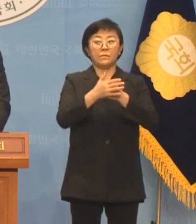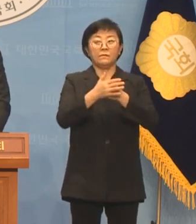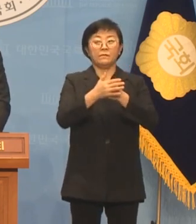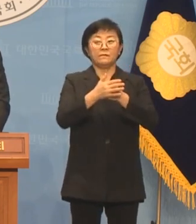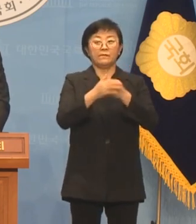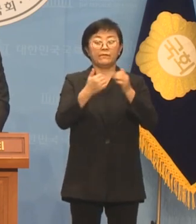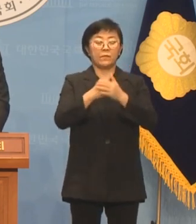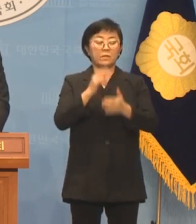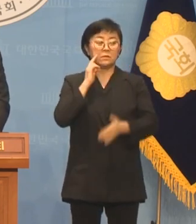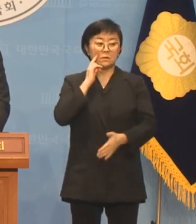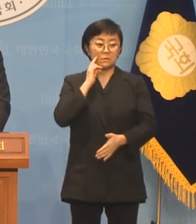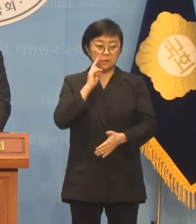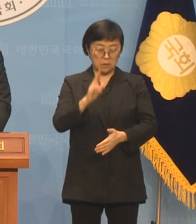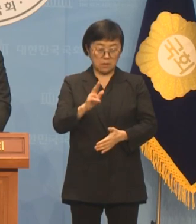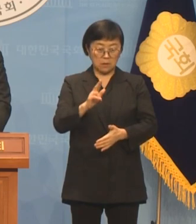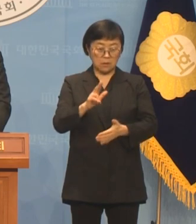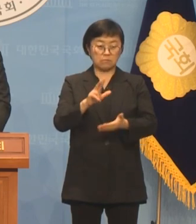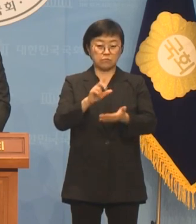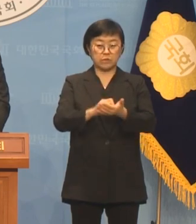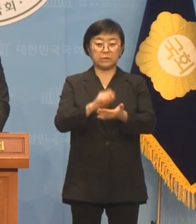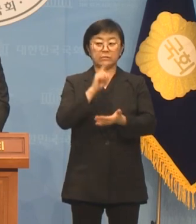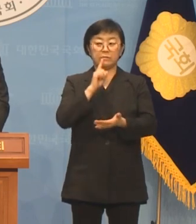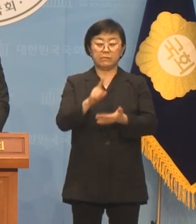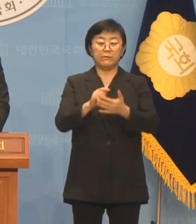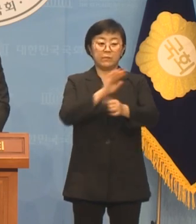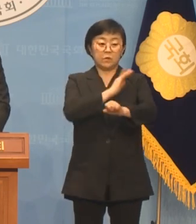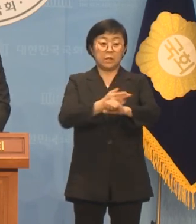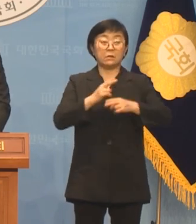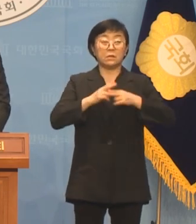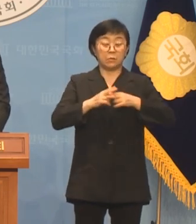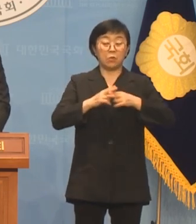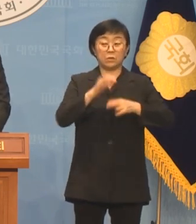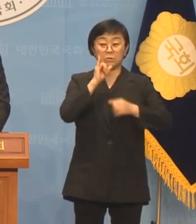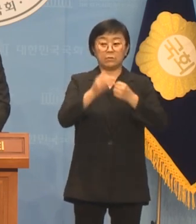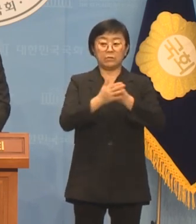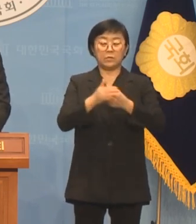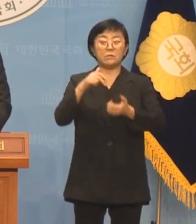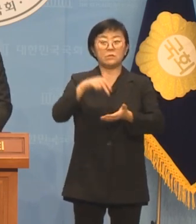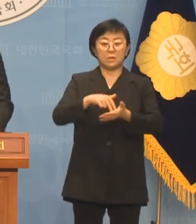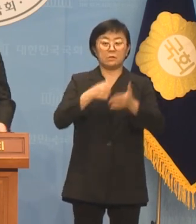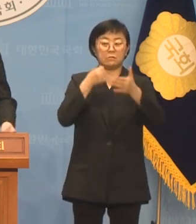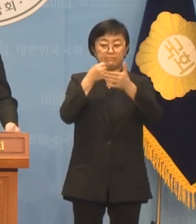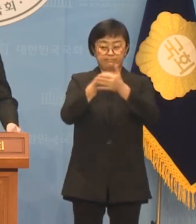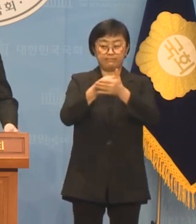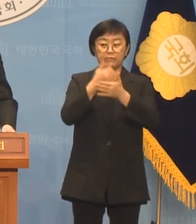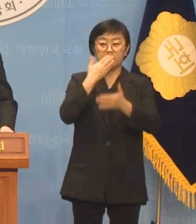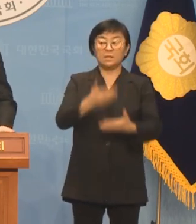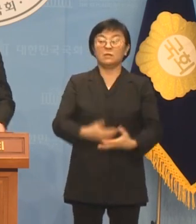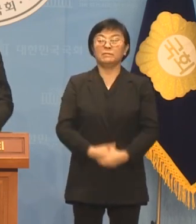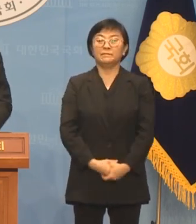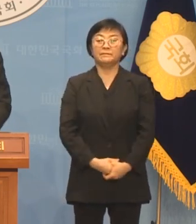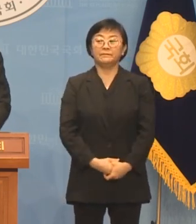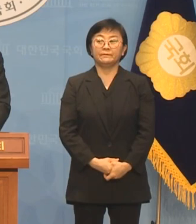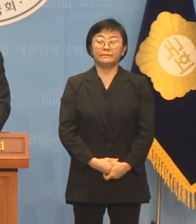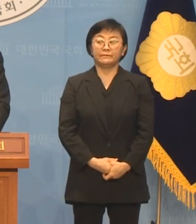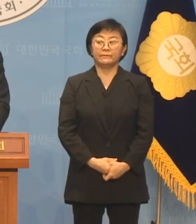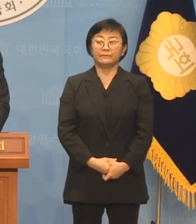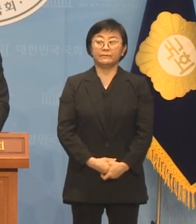이거는 심각하게 당규를 위반한 행동이다. 권한을 남용한 행동이다. 전 이렇게 규정하지 않을 수 없을 것입니다.